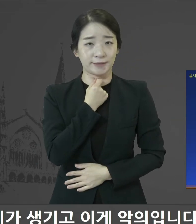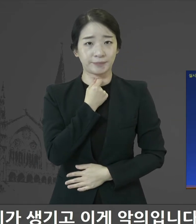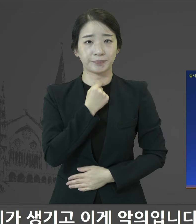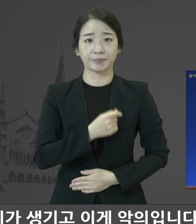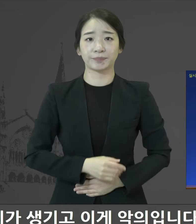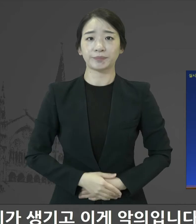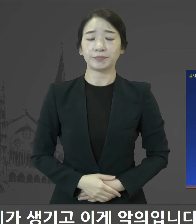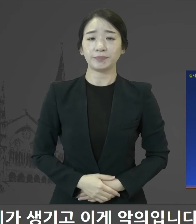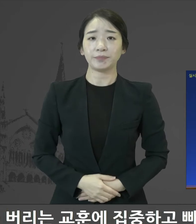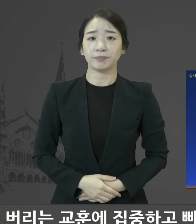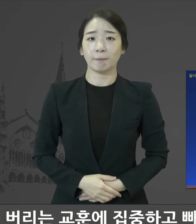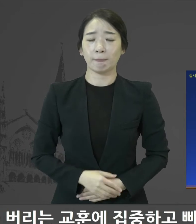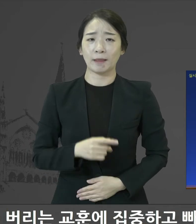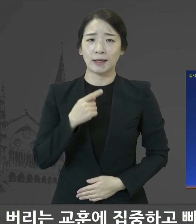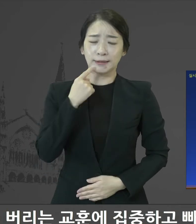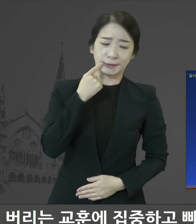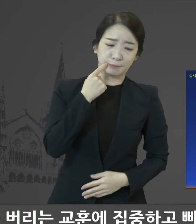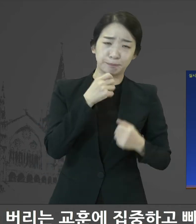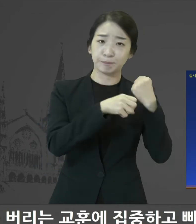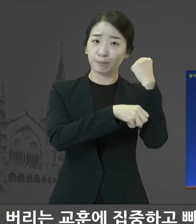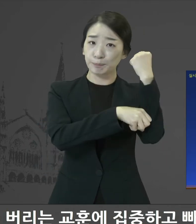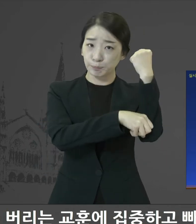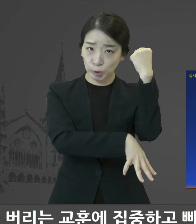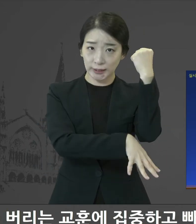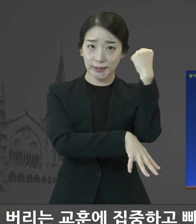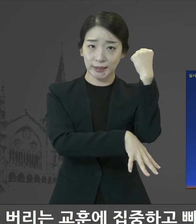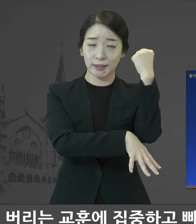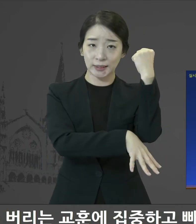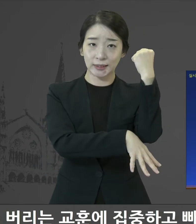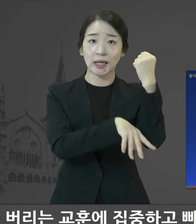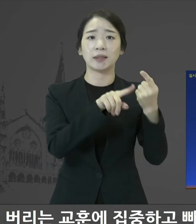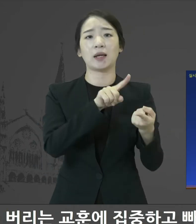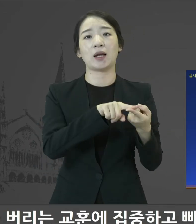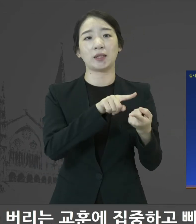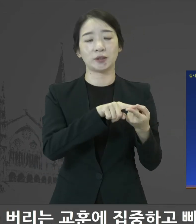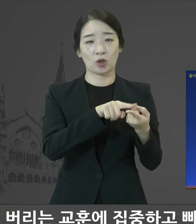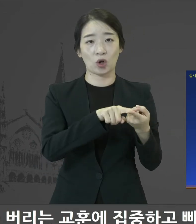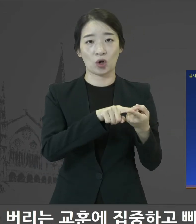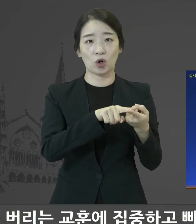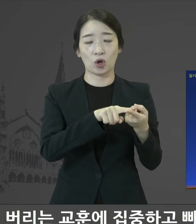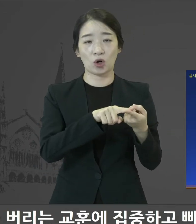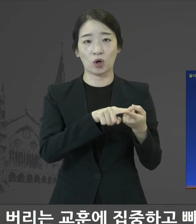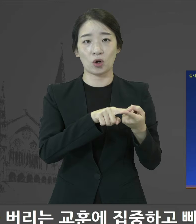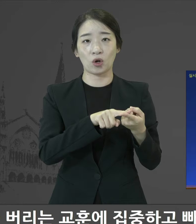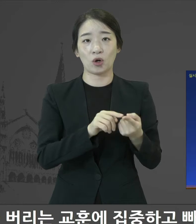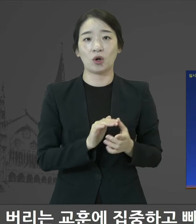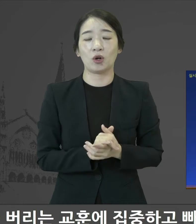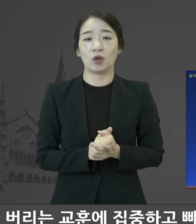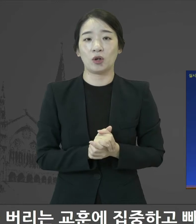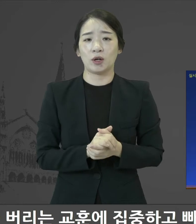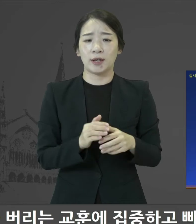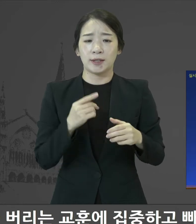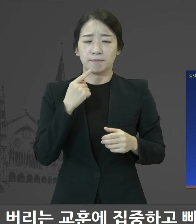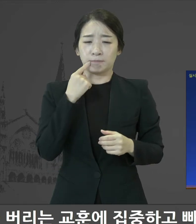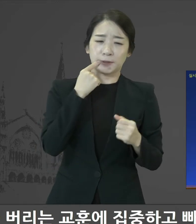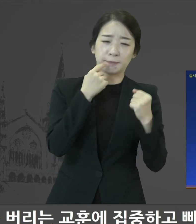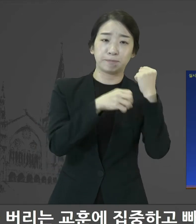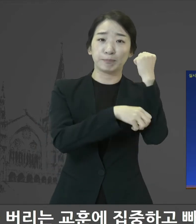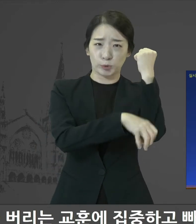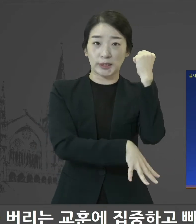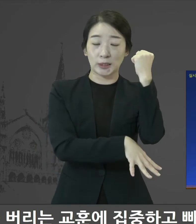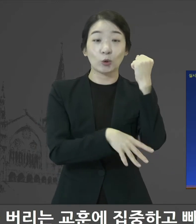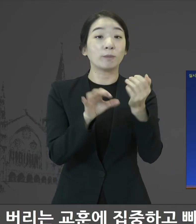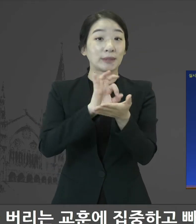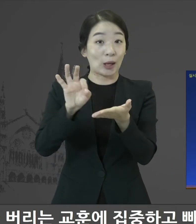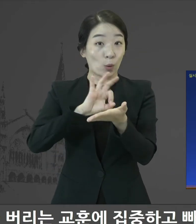이 쓴뿌리를 다시 이제 오늘 본문으로 옮겨오면 이제 악의 쓴뿌리, 제가 이제 혼용해서 사용합니다. 쓴뿌리를 조금 더 많이 사용하려고